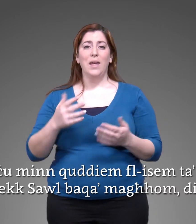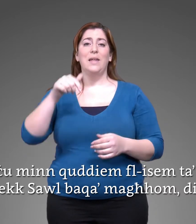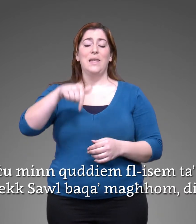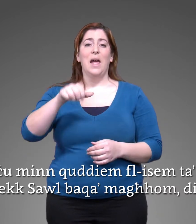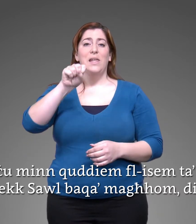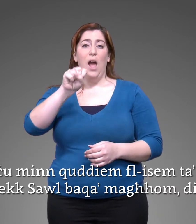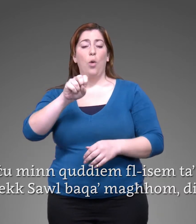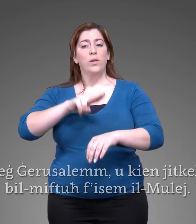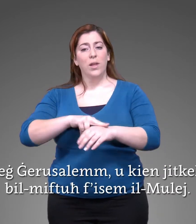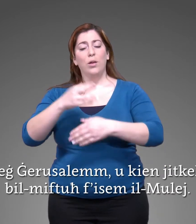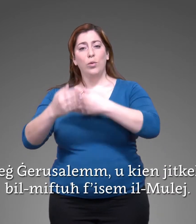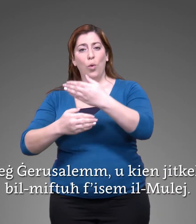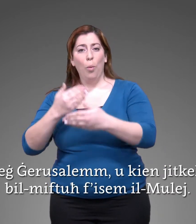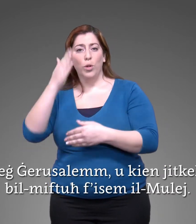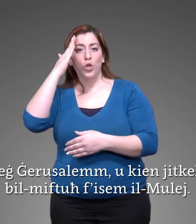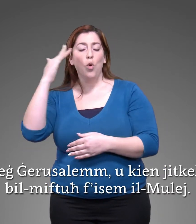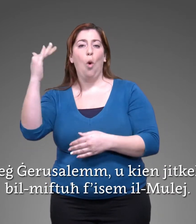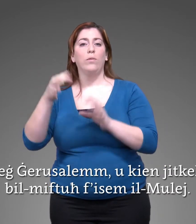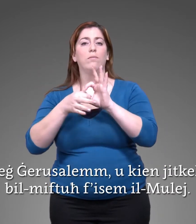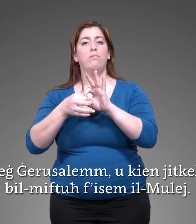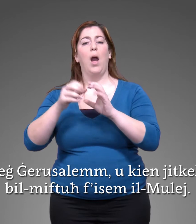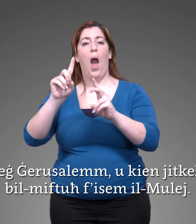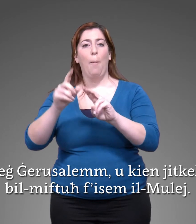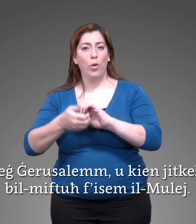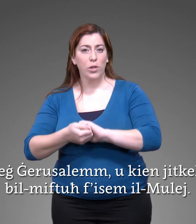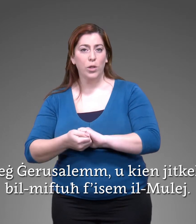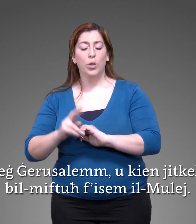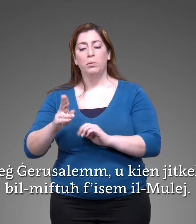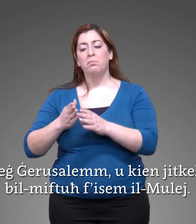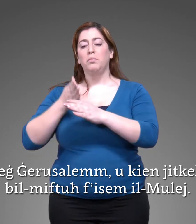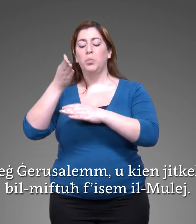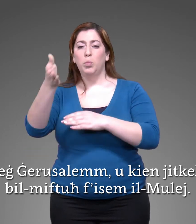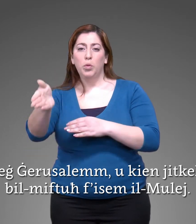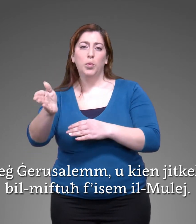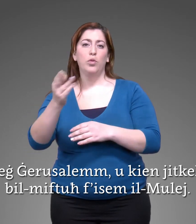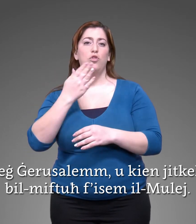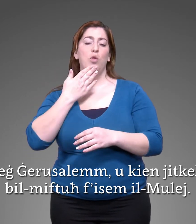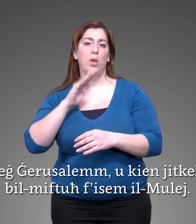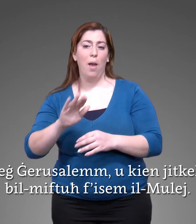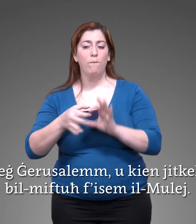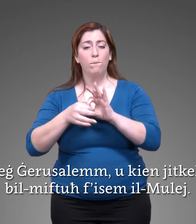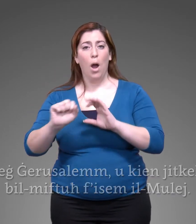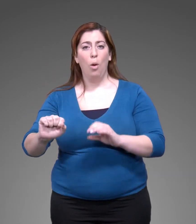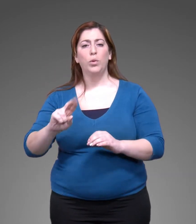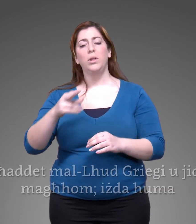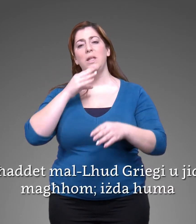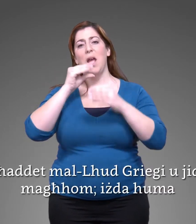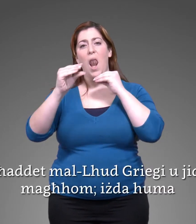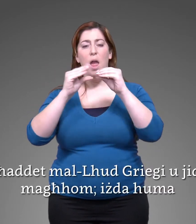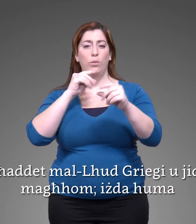diħalu ħera ġerusalem U kien jit-kallam bil-miftuħ fil-sam l-mulej Kien jit